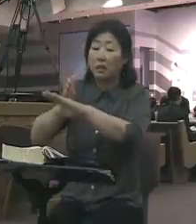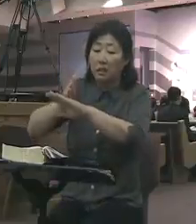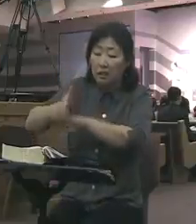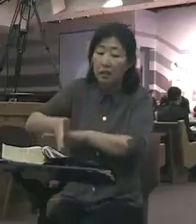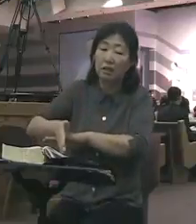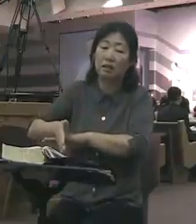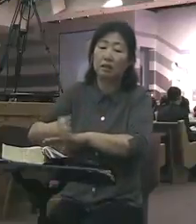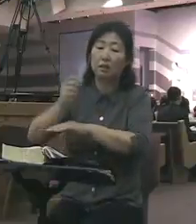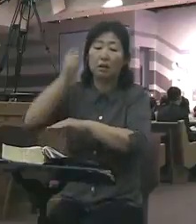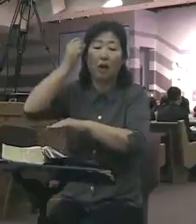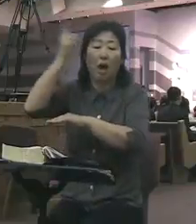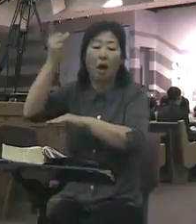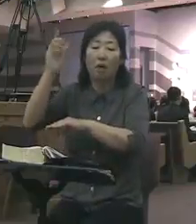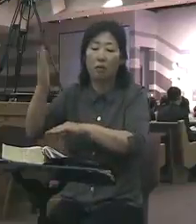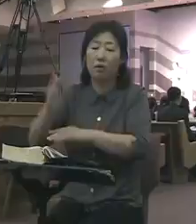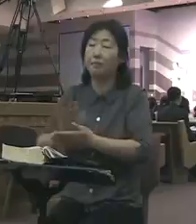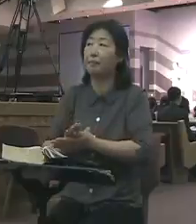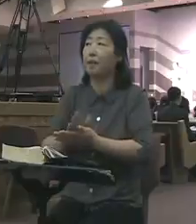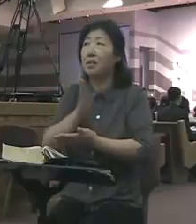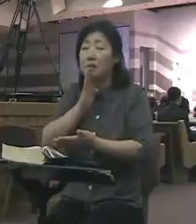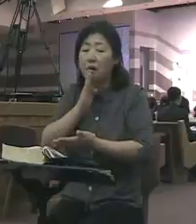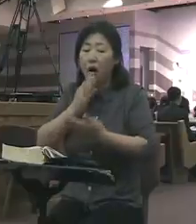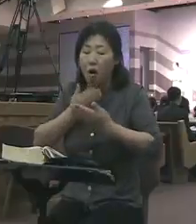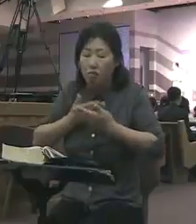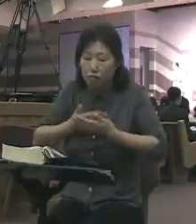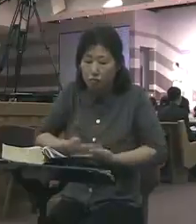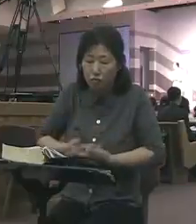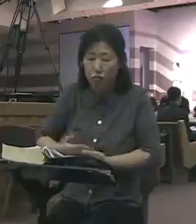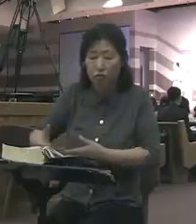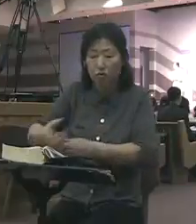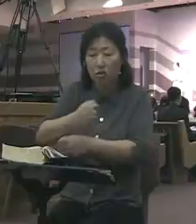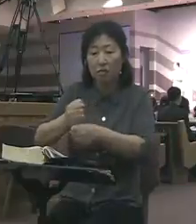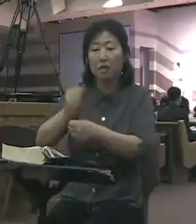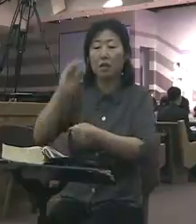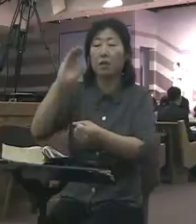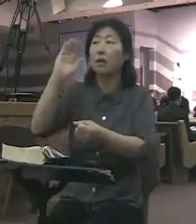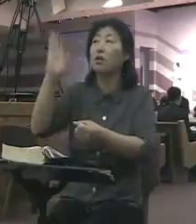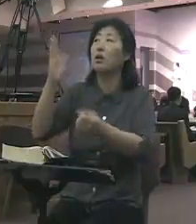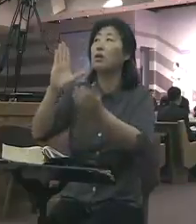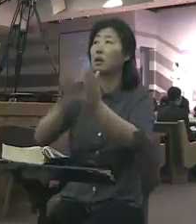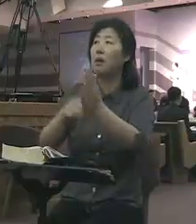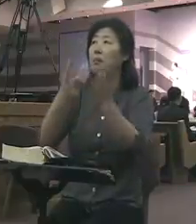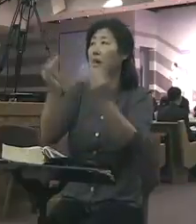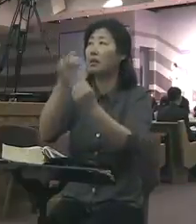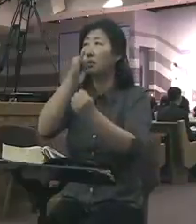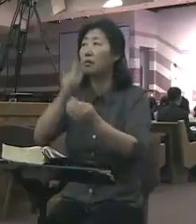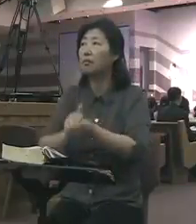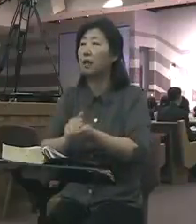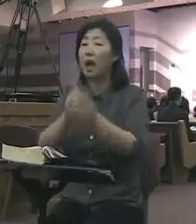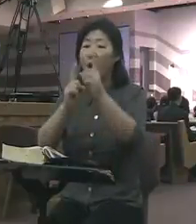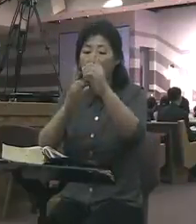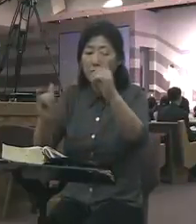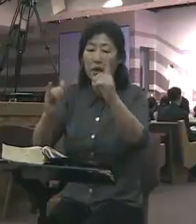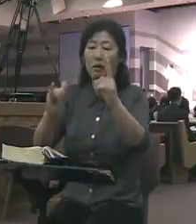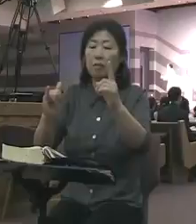한다는 것이 정말 무겁고 짐이 될 때가 많이 있습니다. 한 사람도 테이크케어하기에, 한 가정도